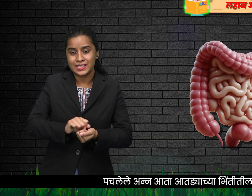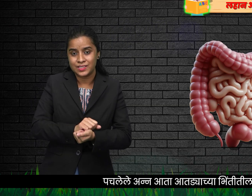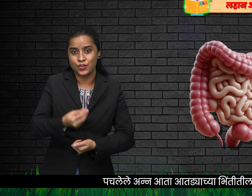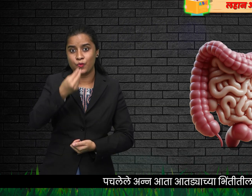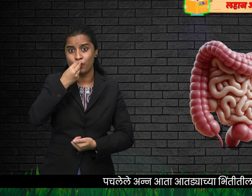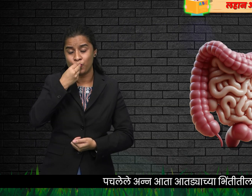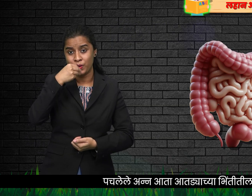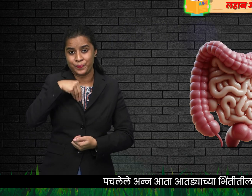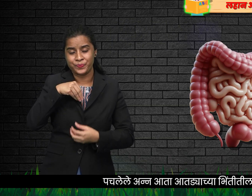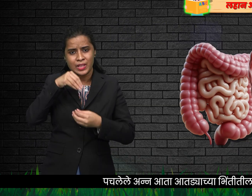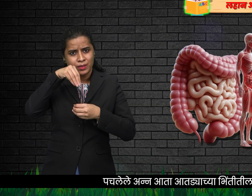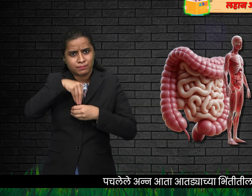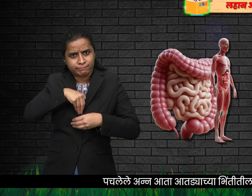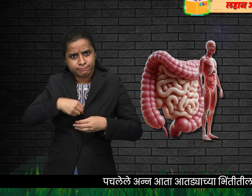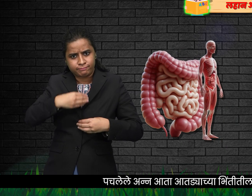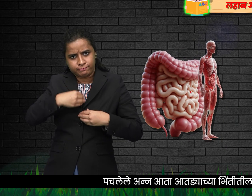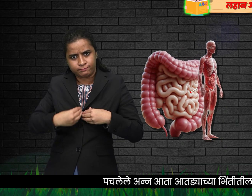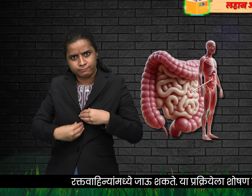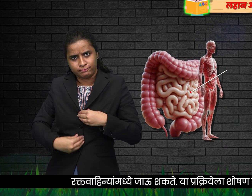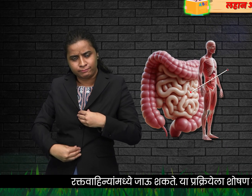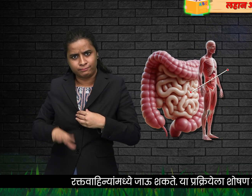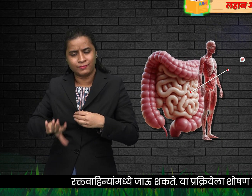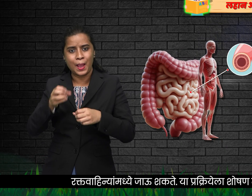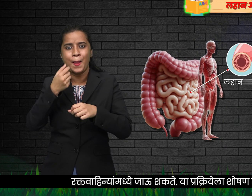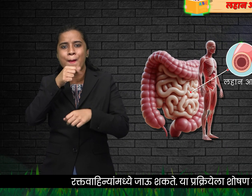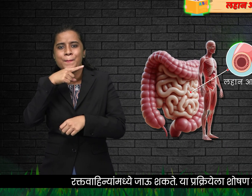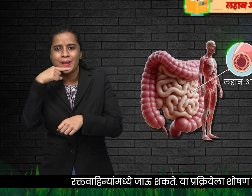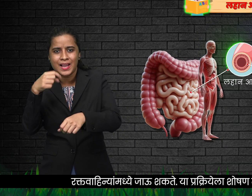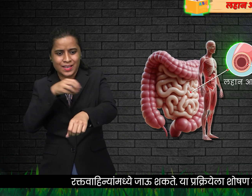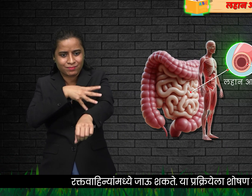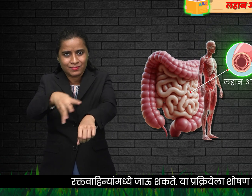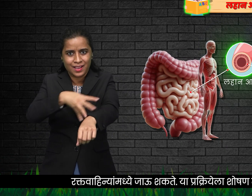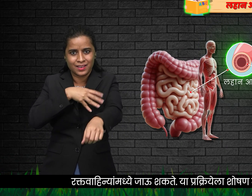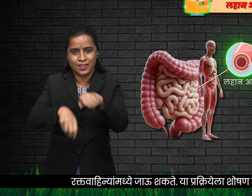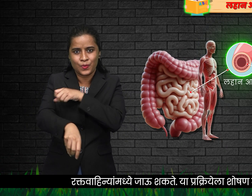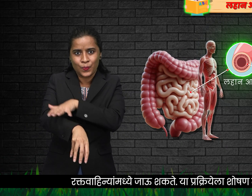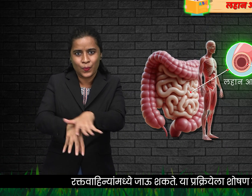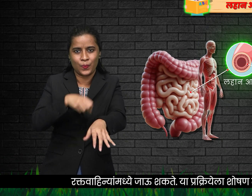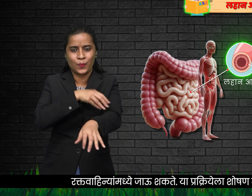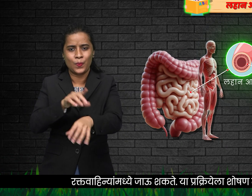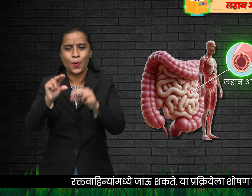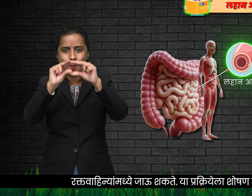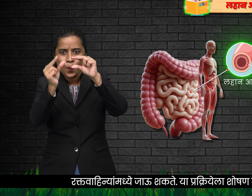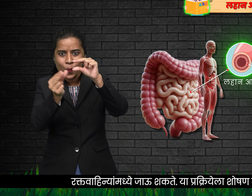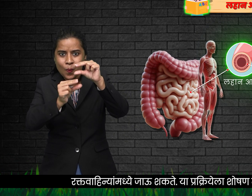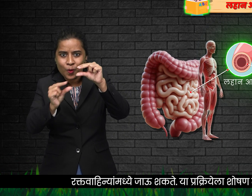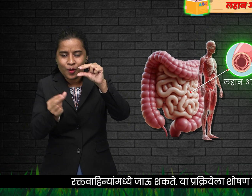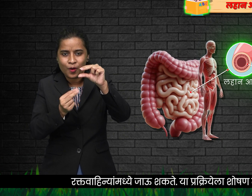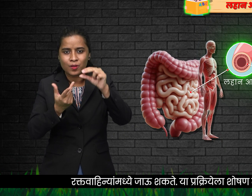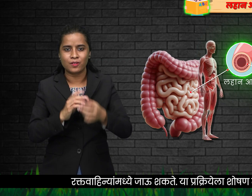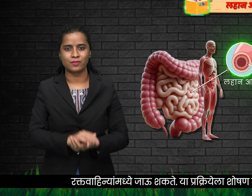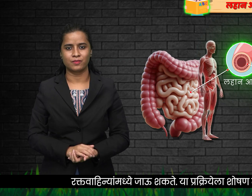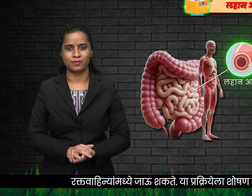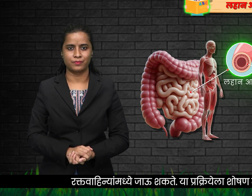पचलेला अन्न आत आतडीच्या भिंतीतल्या रक्तवाहिन्यांमध्ये मऊ जाऊ शकतात.